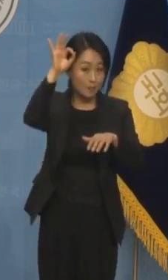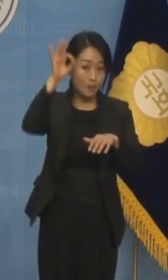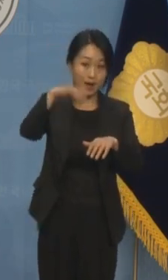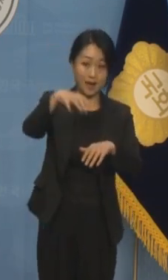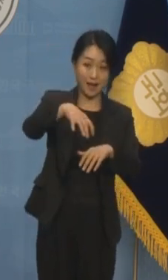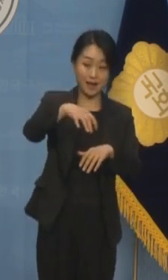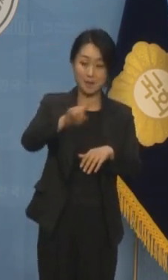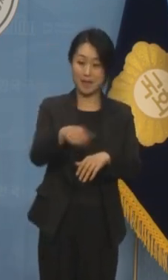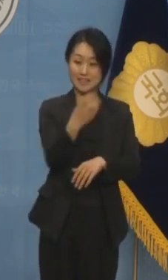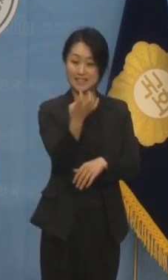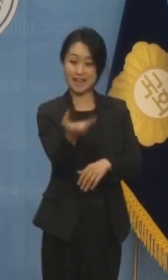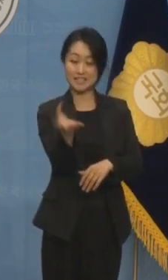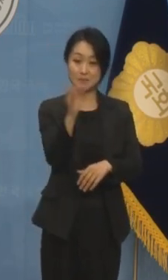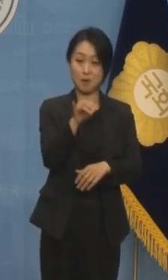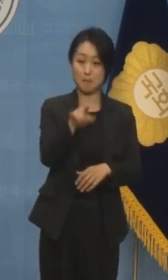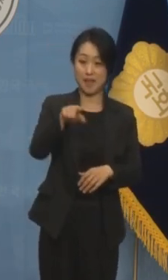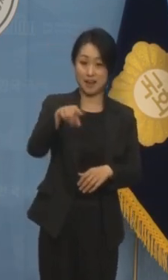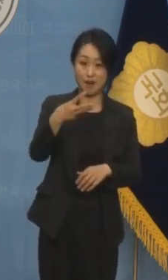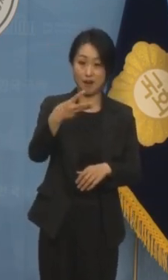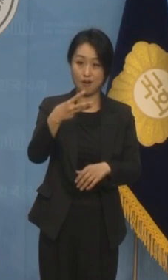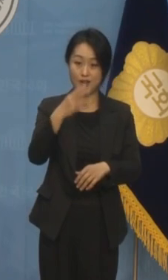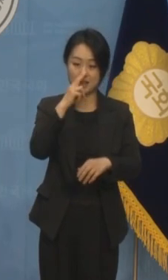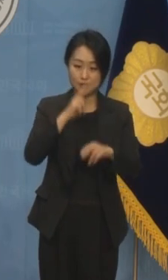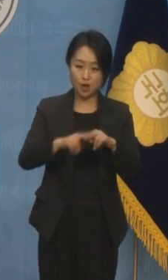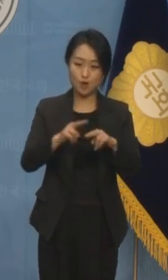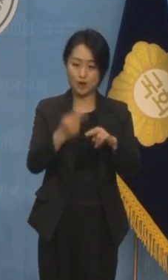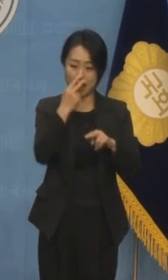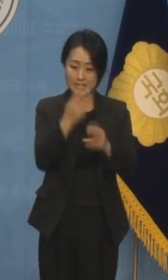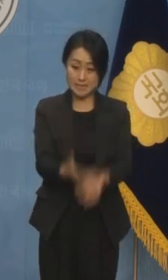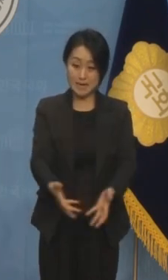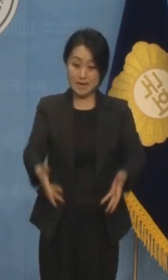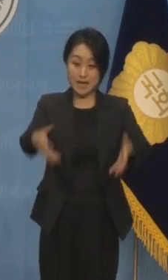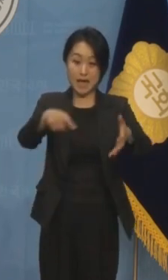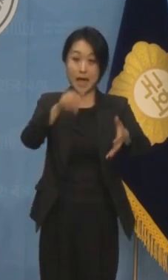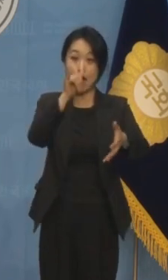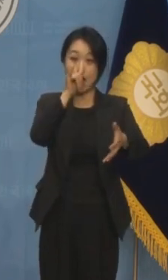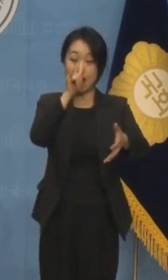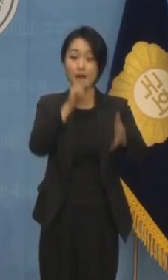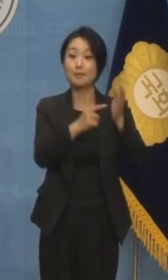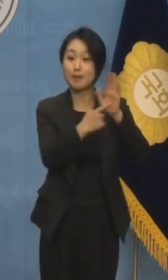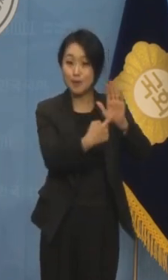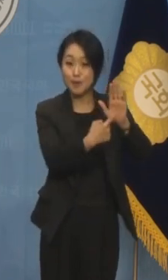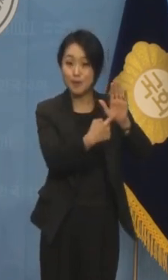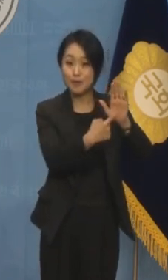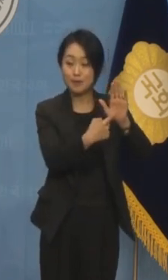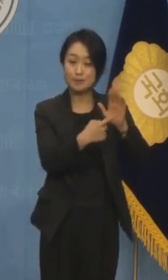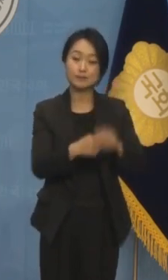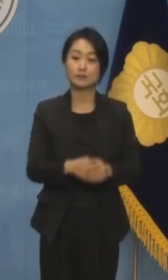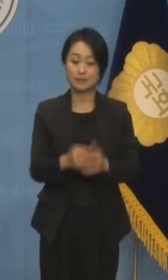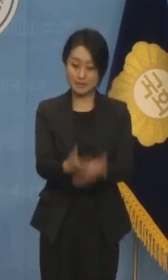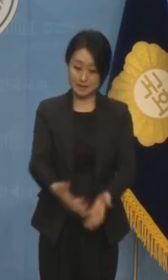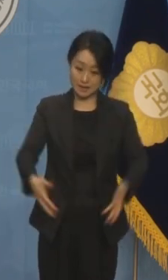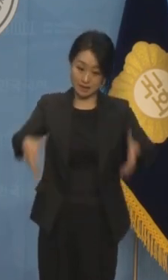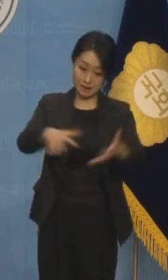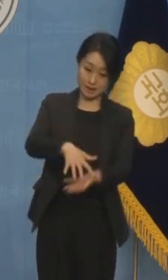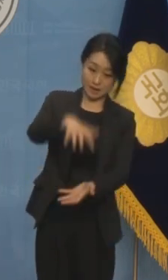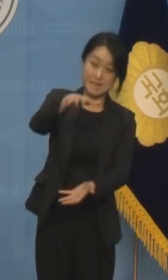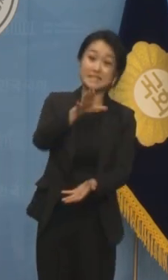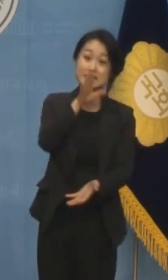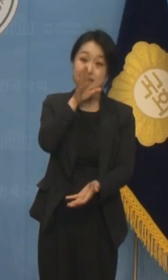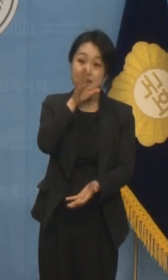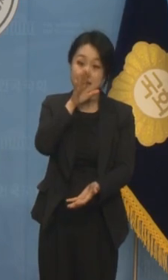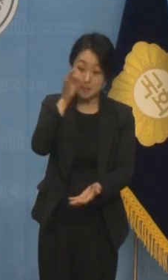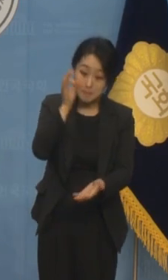달하는 석유와 가스가 매정되어 있다고 발표했다고 합니다. 실제 매장 규모를 확인한 것도